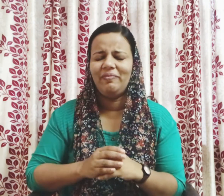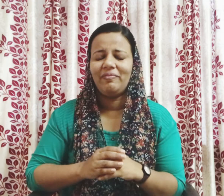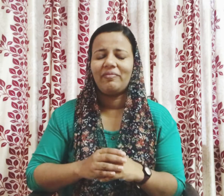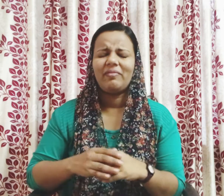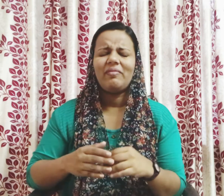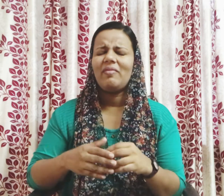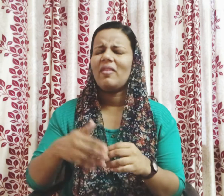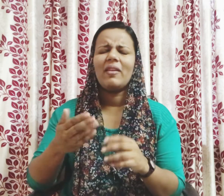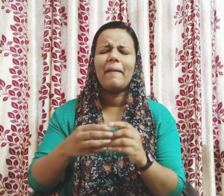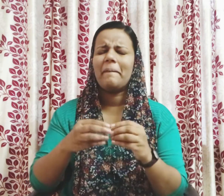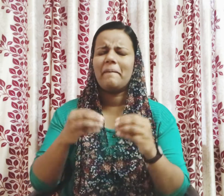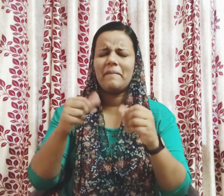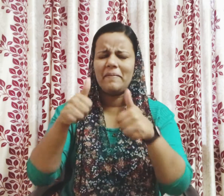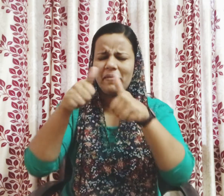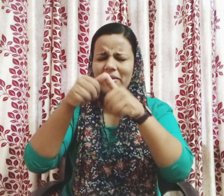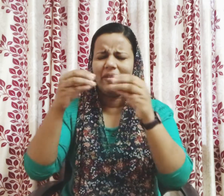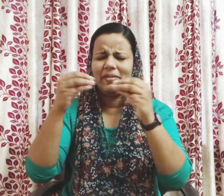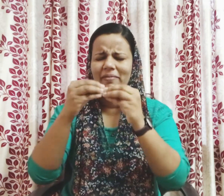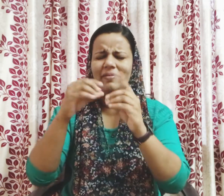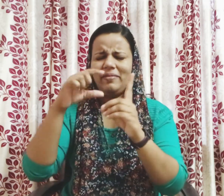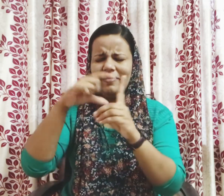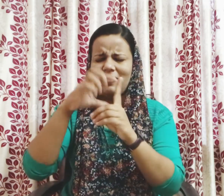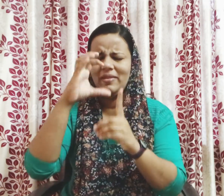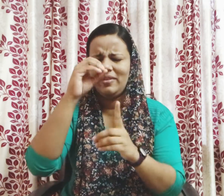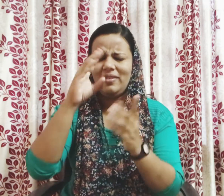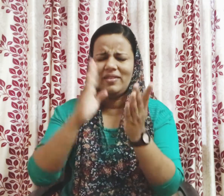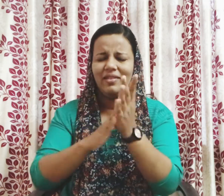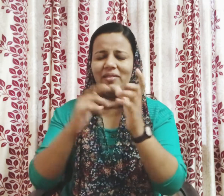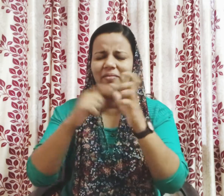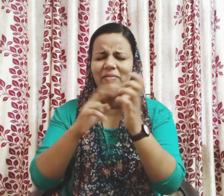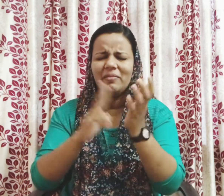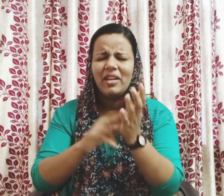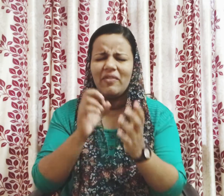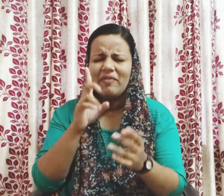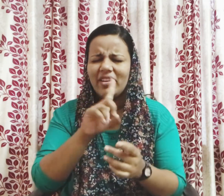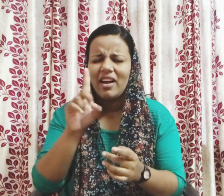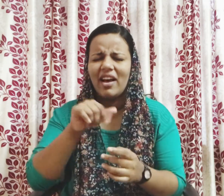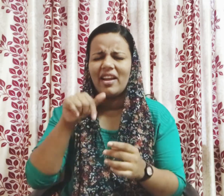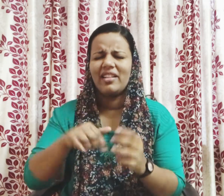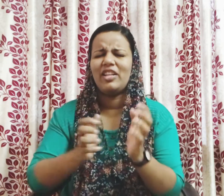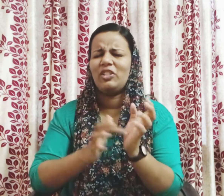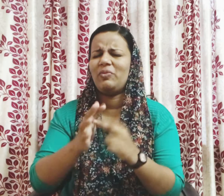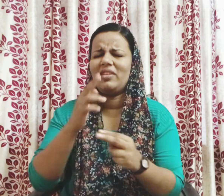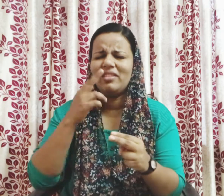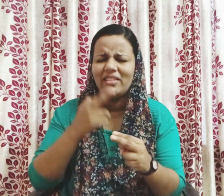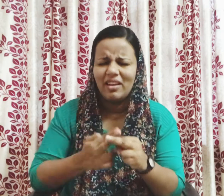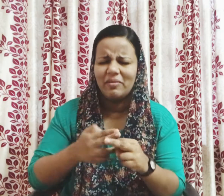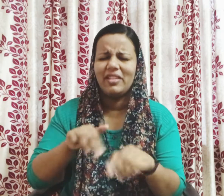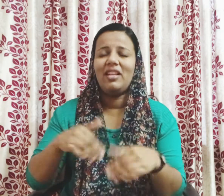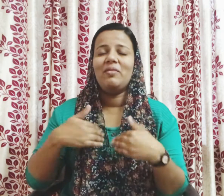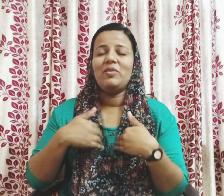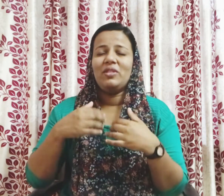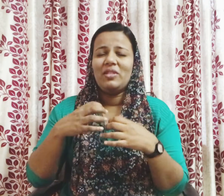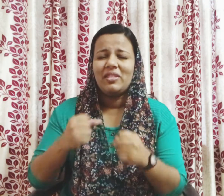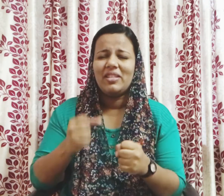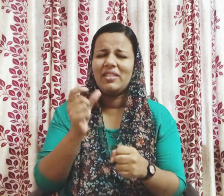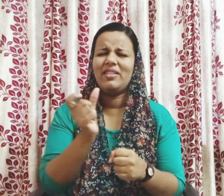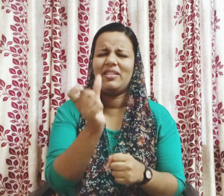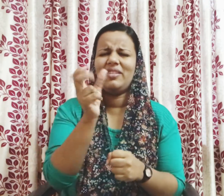പ്രത്യേകിച്ച് അടിവയറ്റിൽ വേദനയാൽ ഭാരപ്പെടുന്നവർക്ക് വേണ്ടി പ്രാർത്ഥിക്കുന്നു. പൂർണ്ണ സൗഖ്യം യേശു ക്രിസ്തുവിൻ്റെ നാമത്തിൽ ഉണ്ടാകട്ടെ. അമേൻ. യൂറിനറി